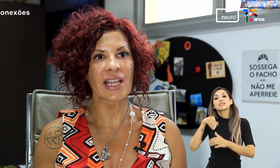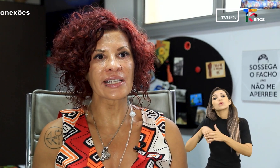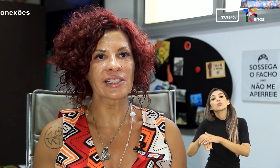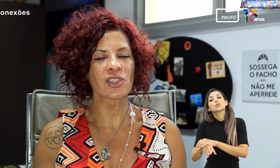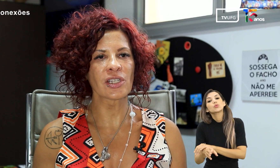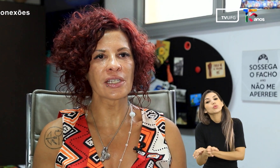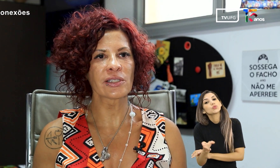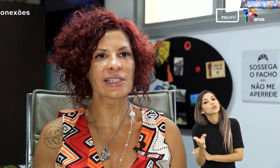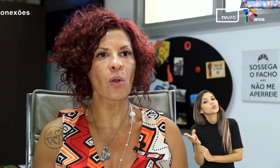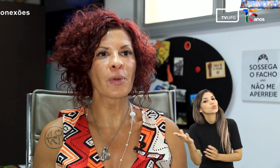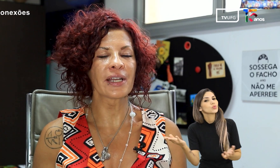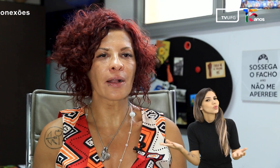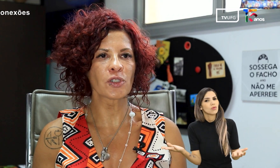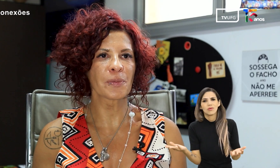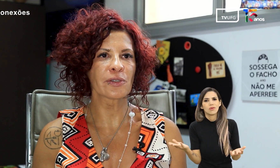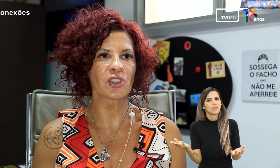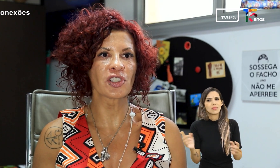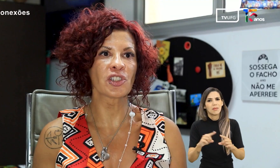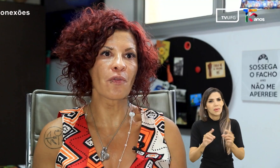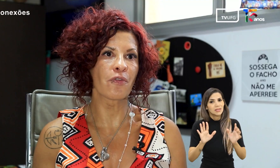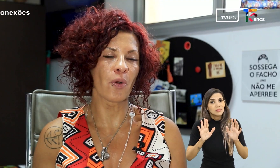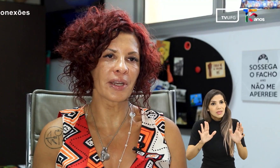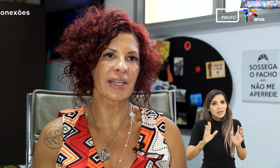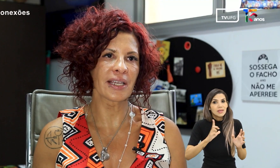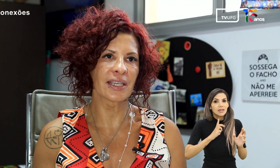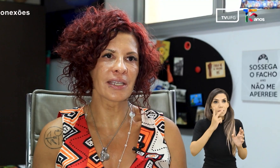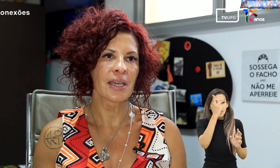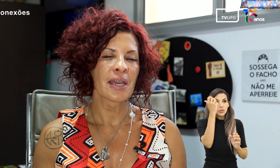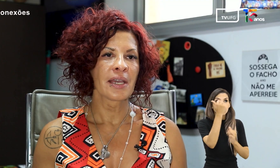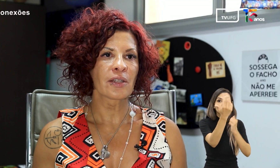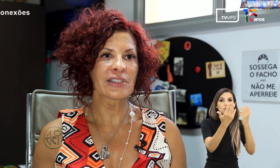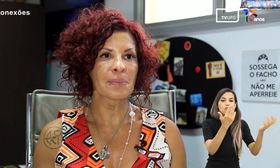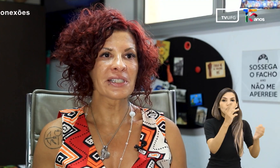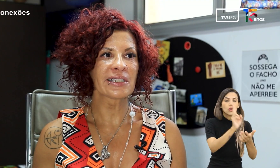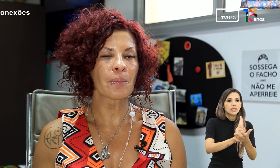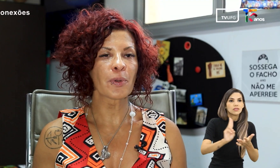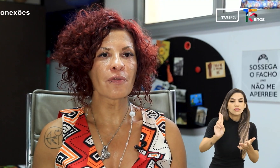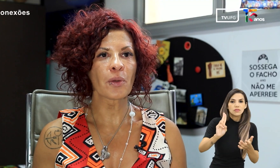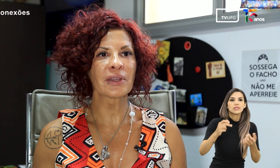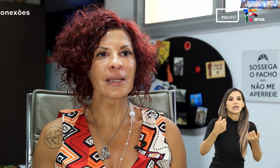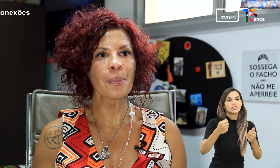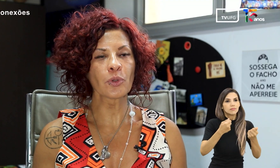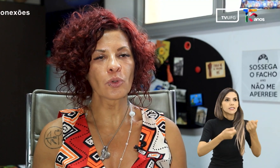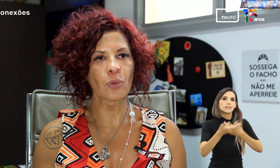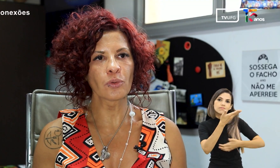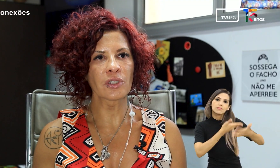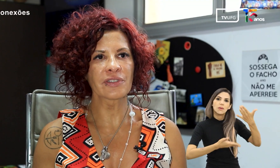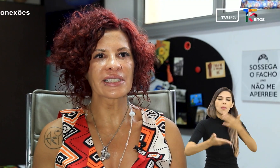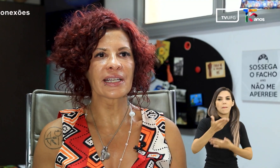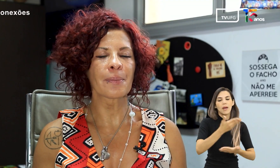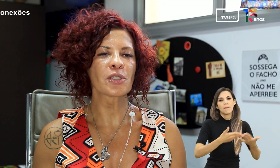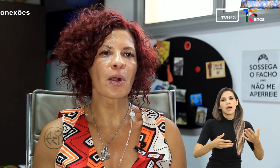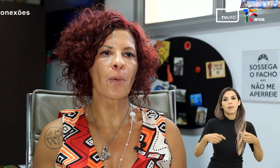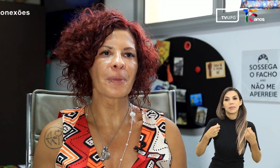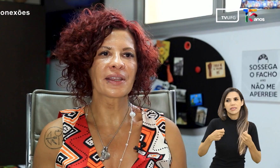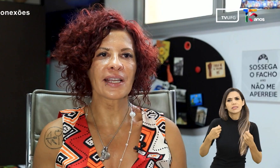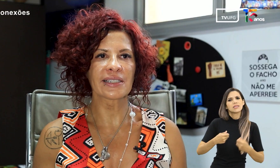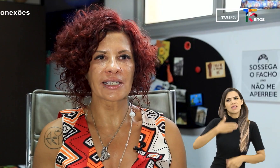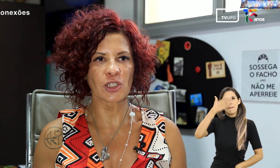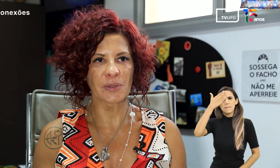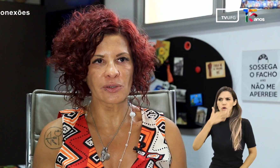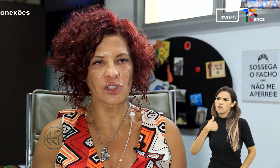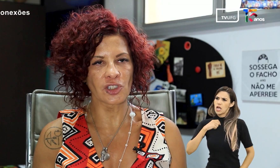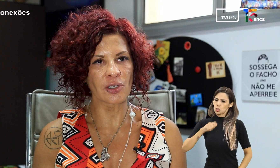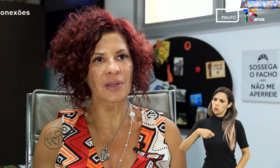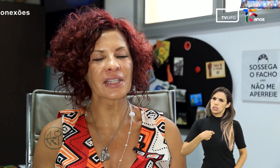lógica e esquece de se comunicar com as pessoas que estão fora daqui. Então você precisa provar o tempo todo que você tem a mesma